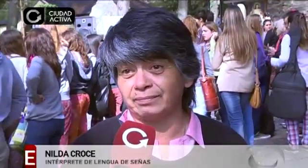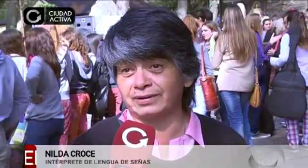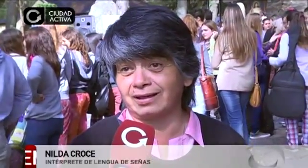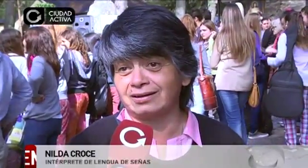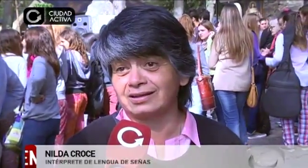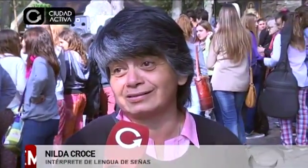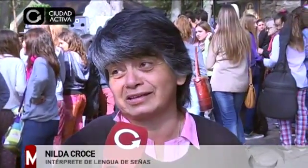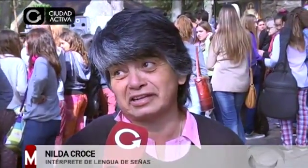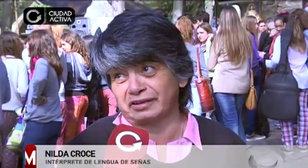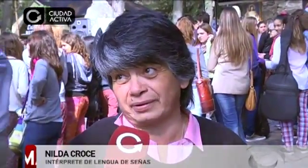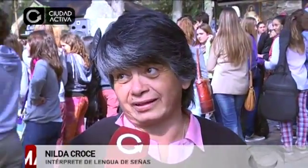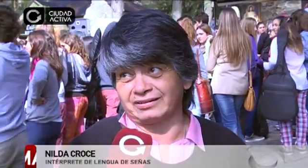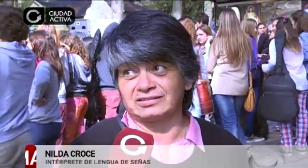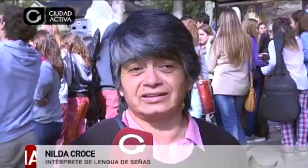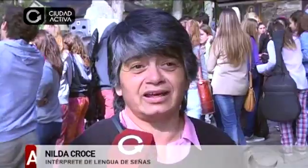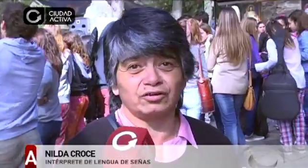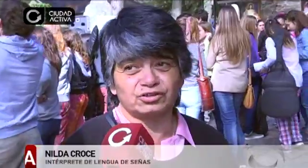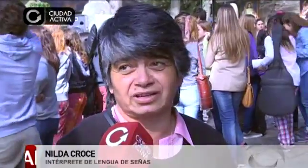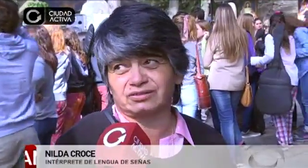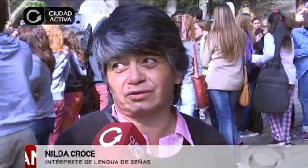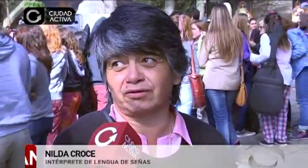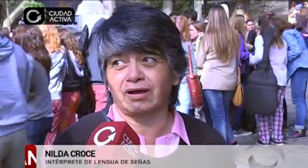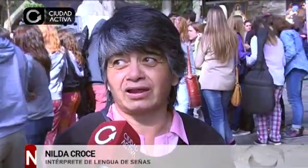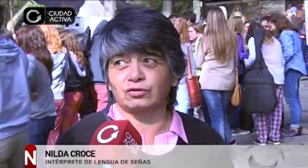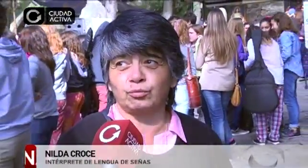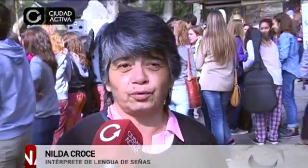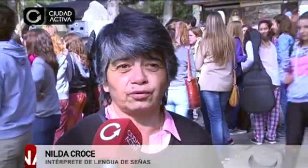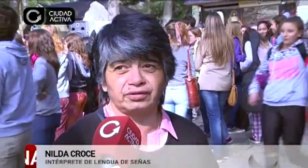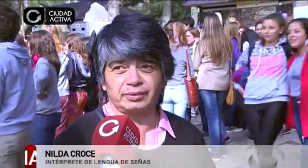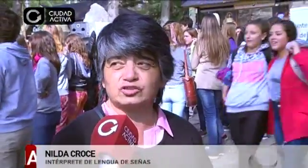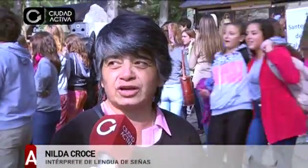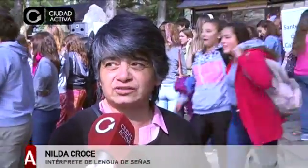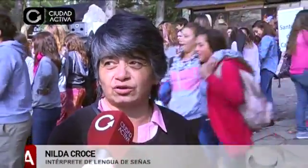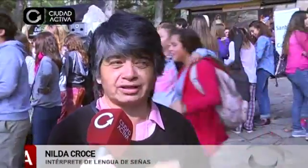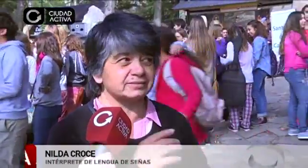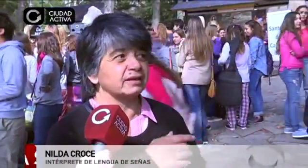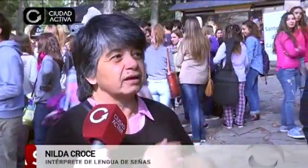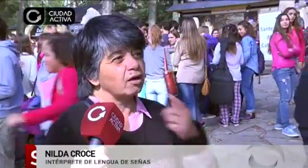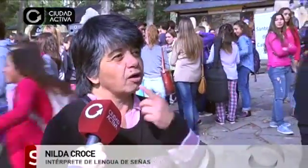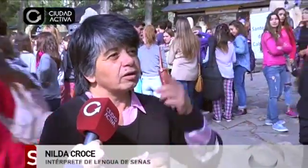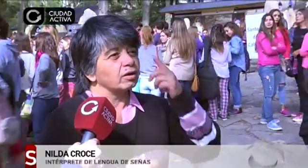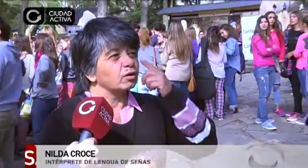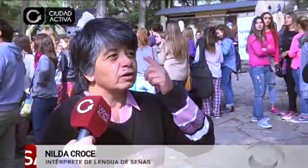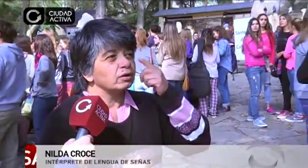Empecé a interpretar sin interpretar, en realidad conociendo al grupo de personas sordas.